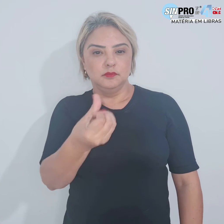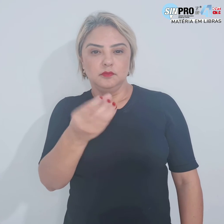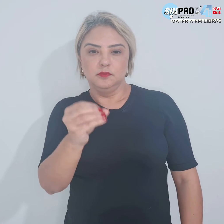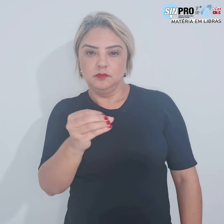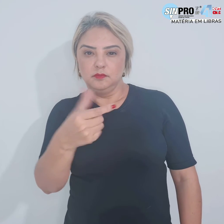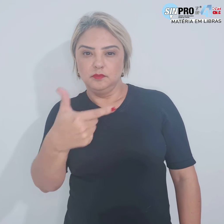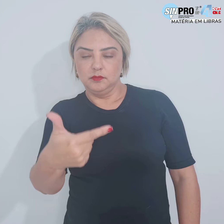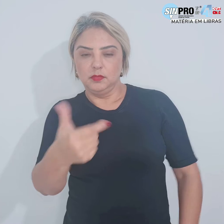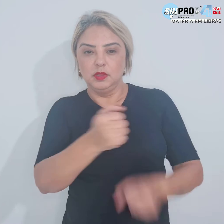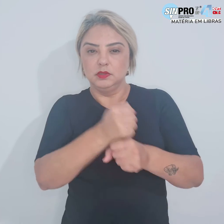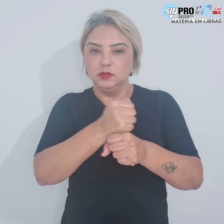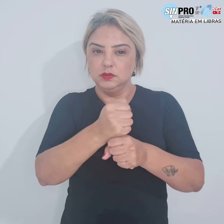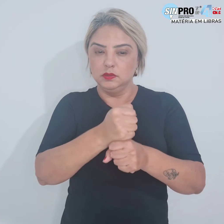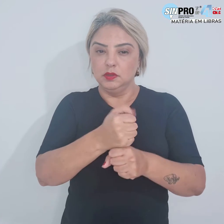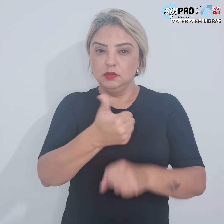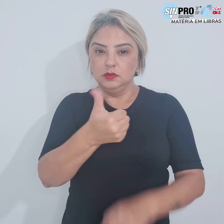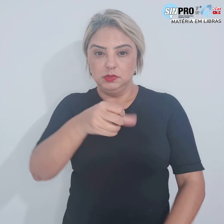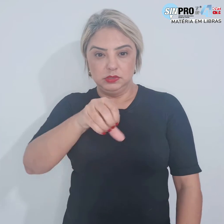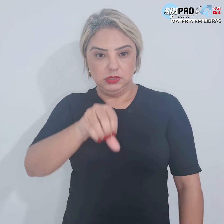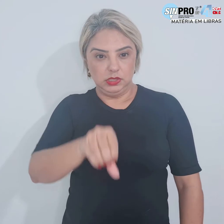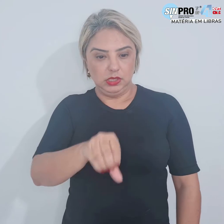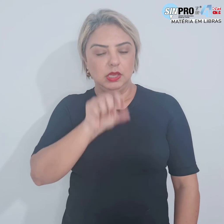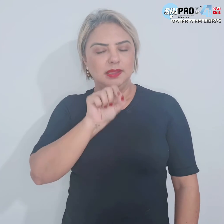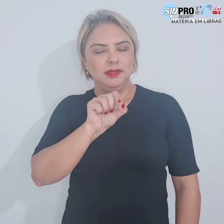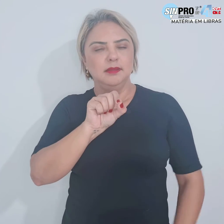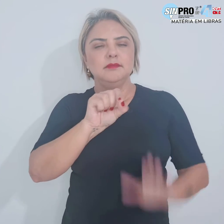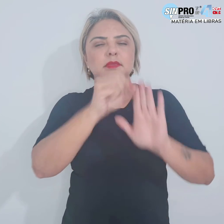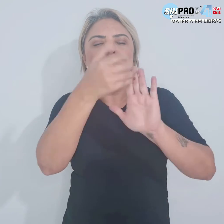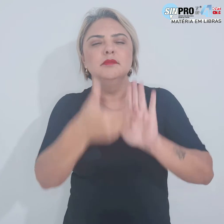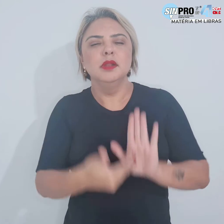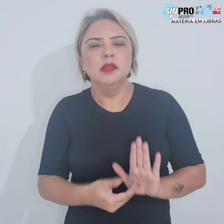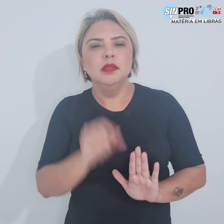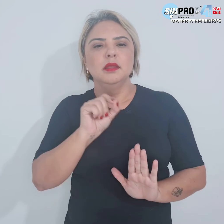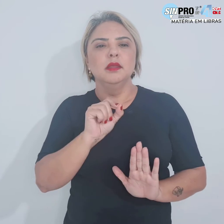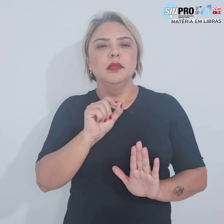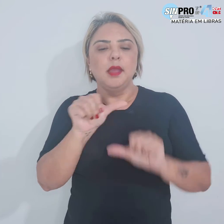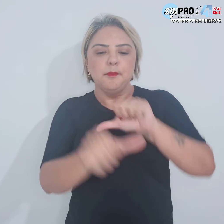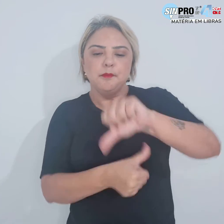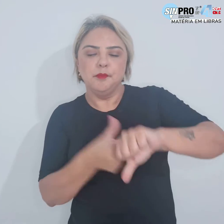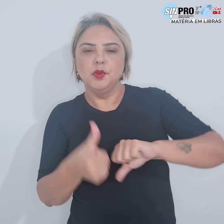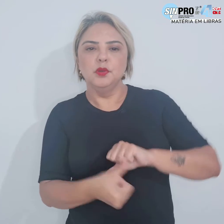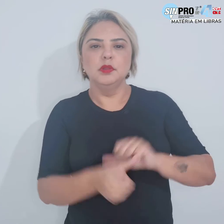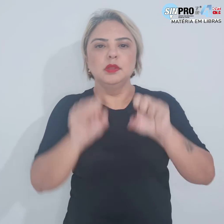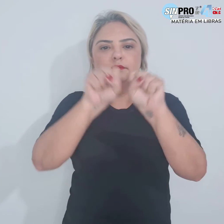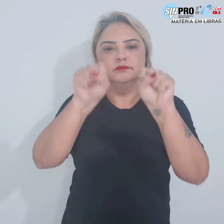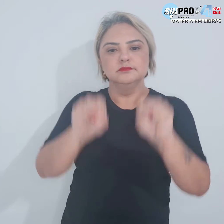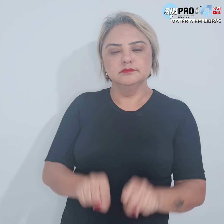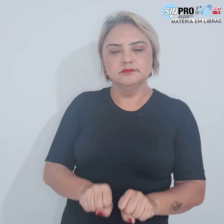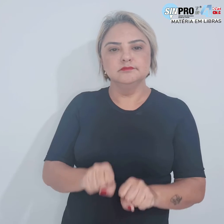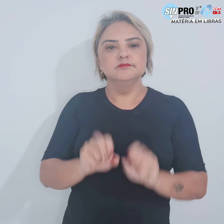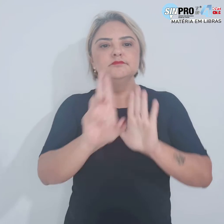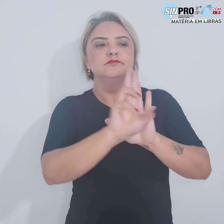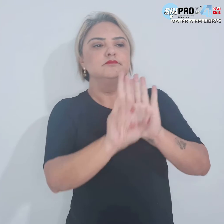4.162 de 2019, que institui mudanças no sistema regulatório do